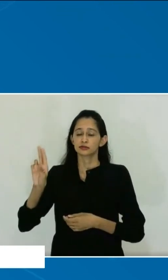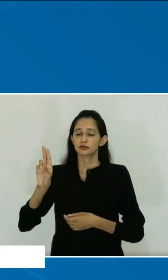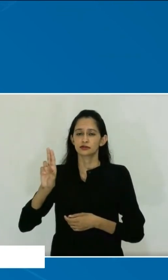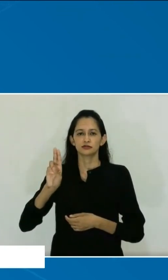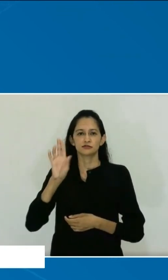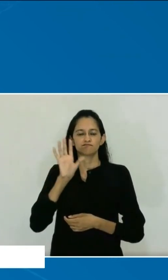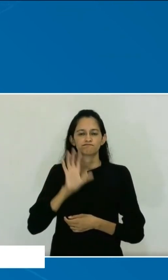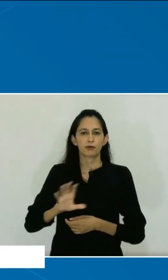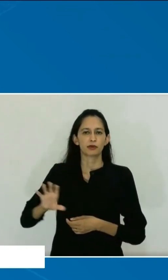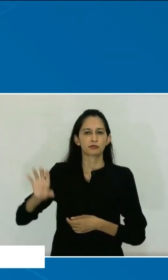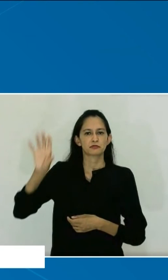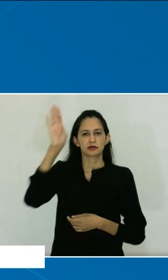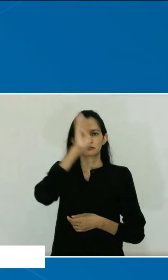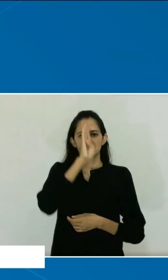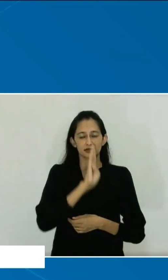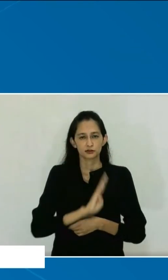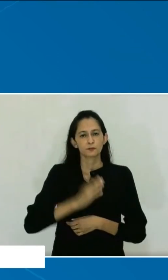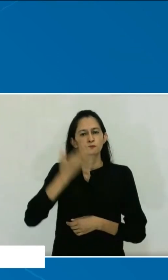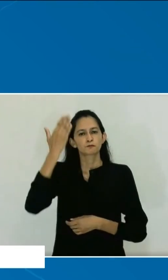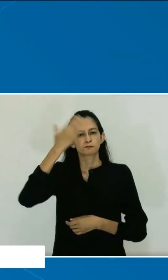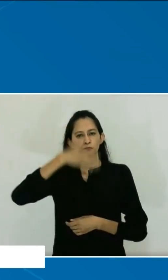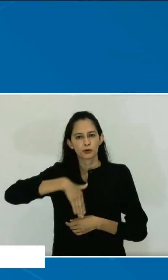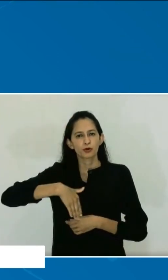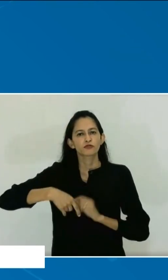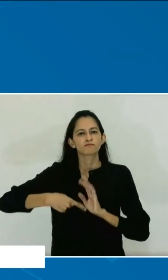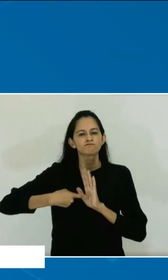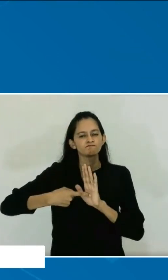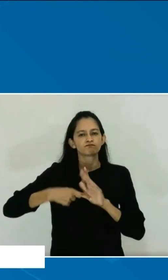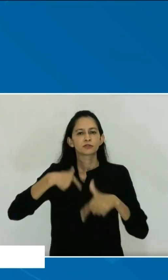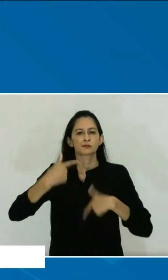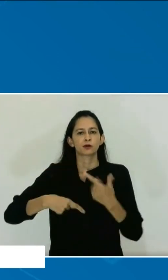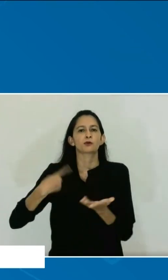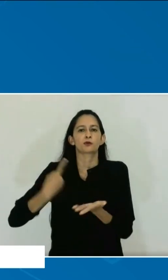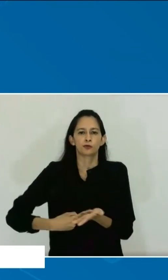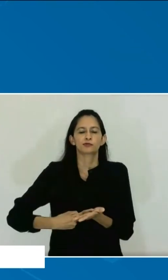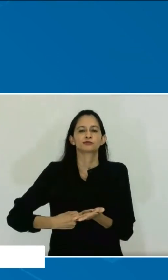brasileiras tiveram nesse momento é indiscutível e a sociedade percebeu.